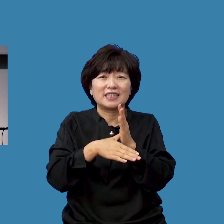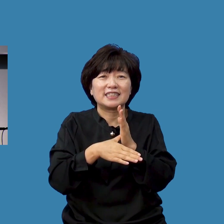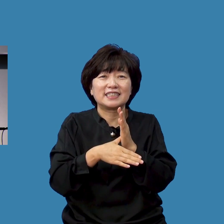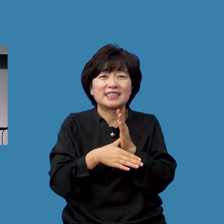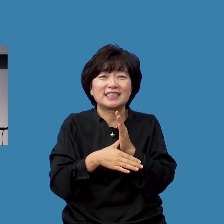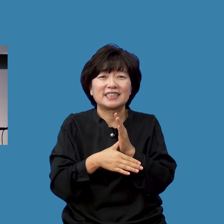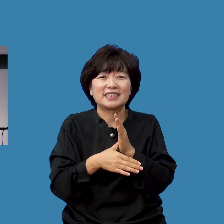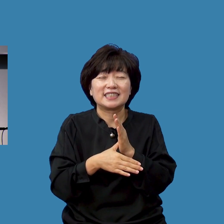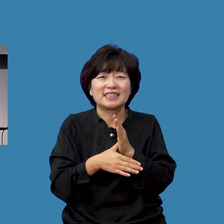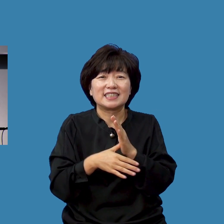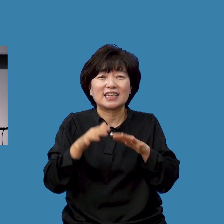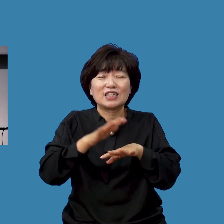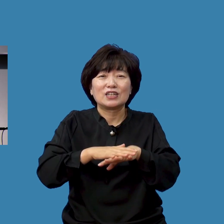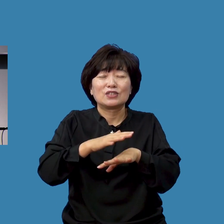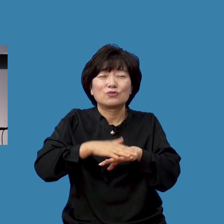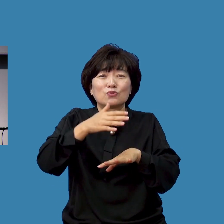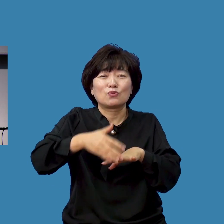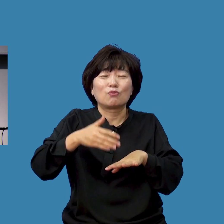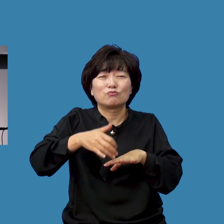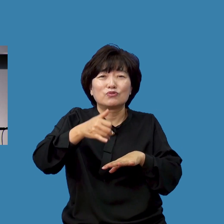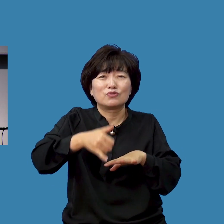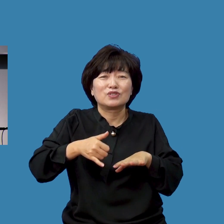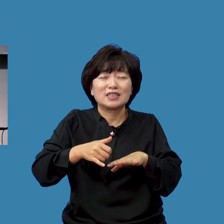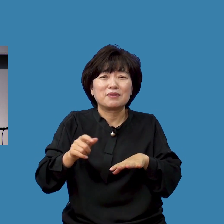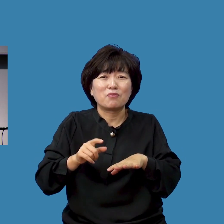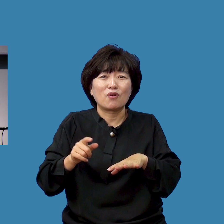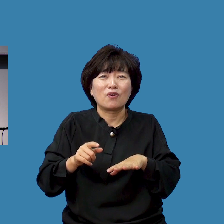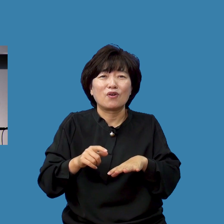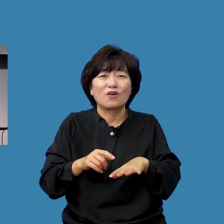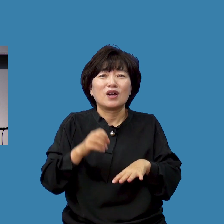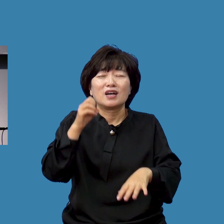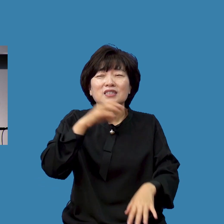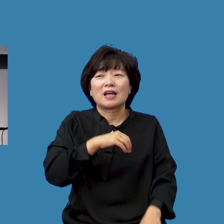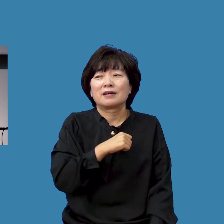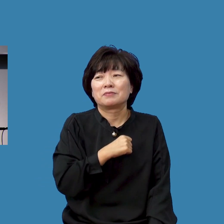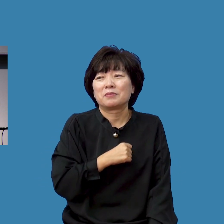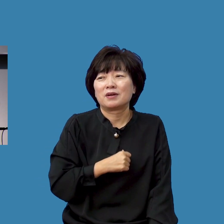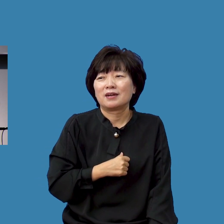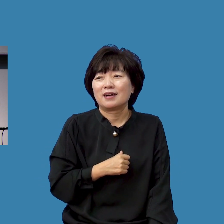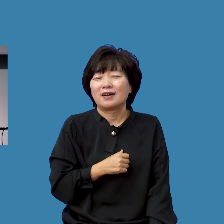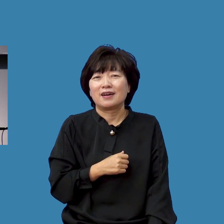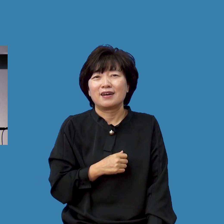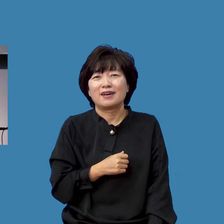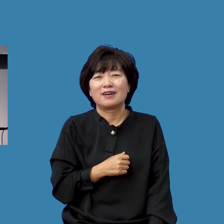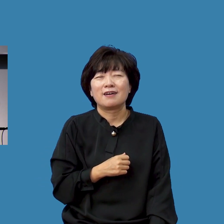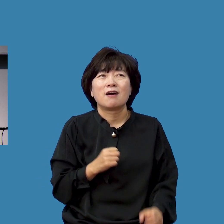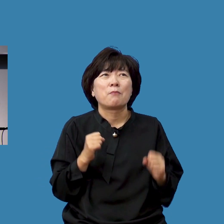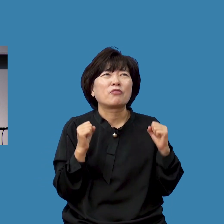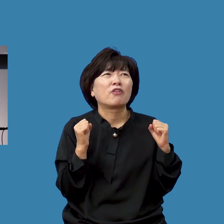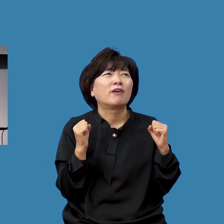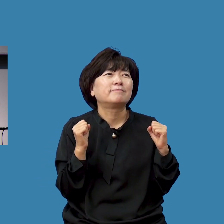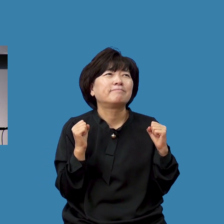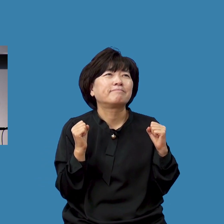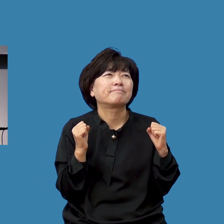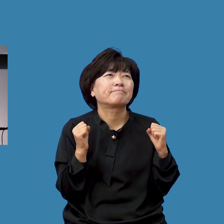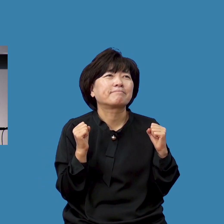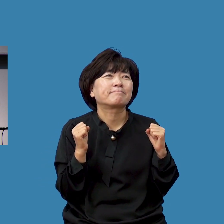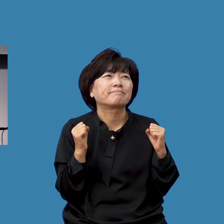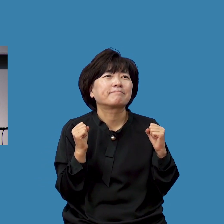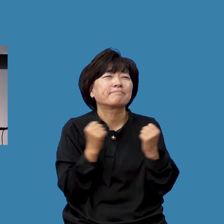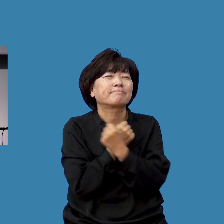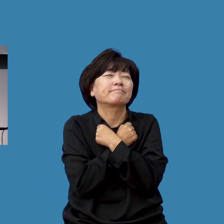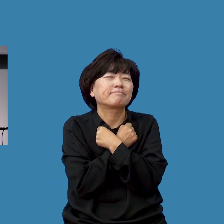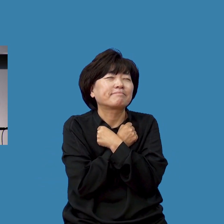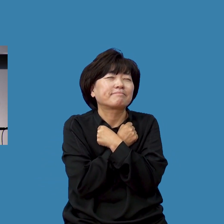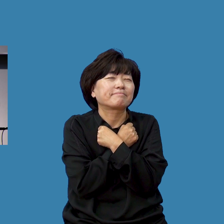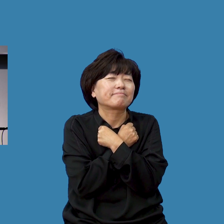아니에요. 겨울은 농부들이 뭘 해야 되는 때냐면 그냥 버텨야 되는 때야. 봄이 올 때까지